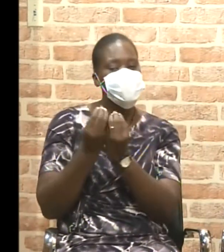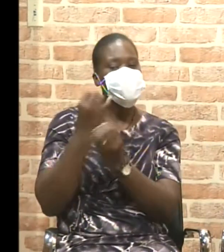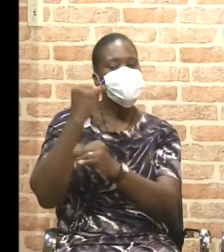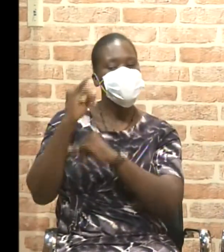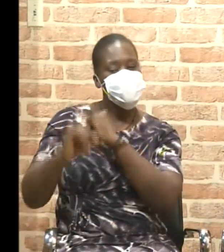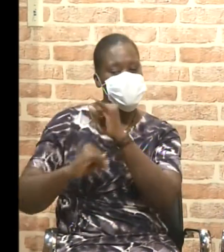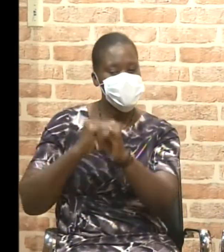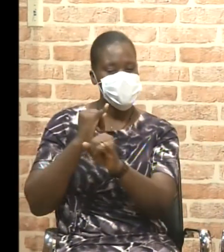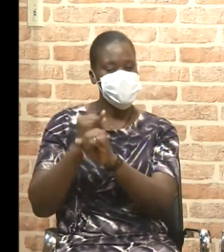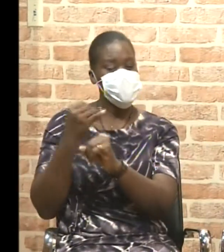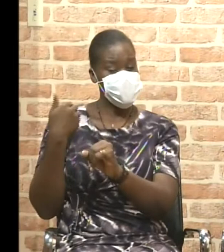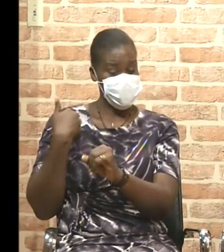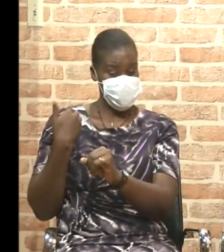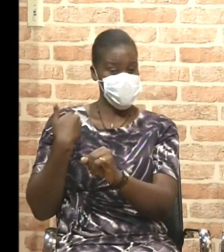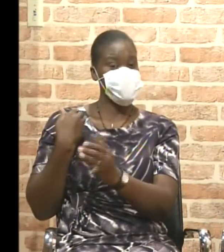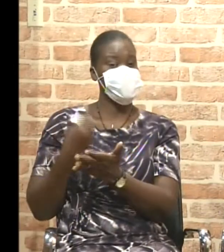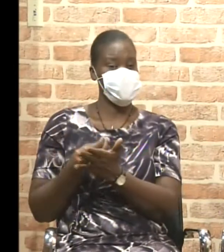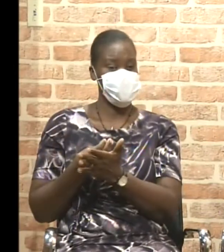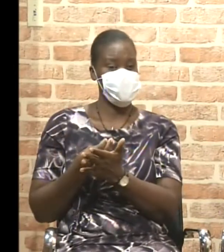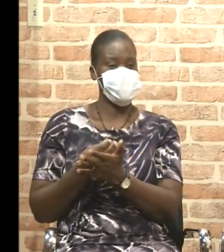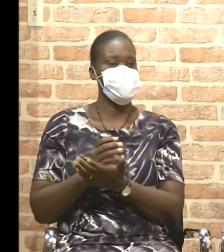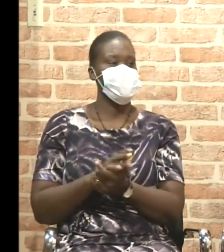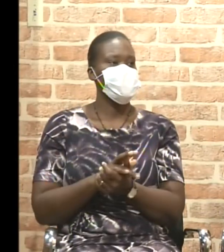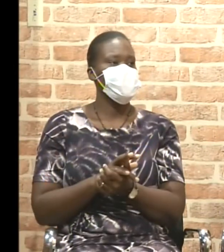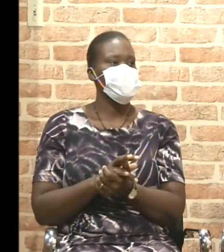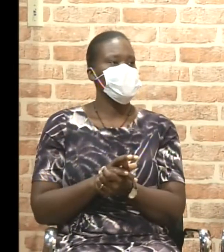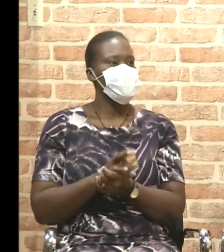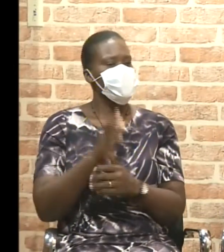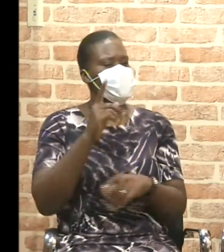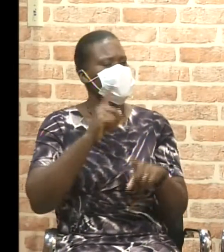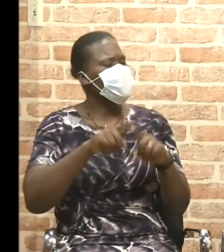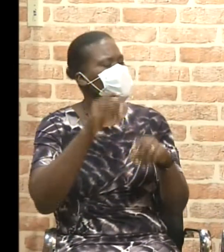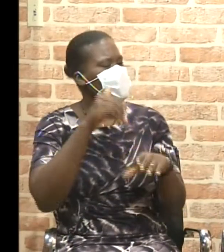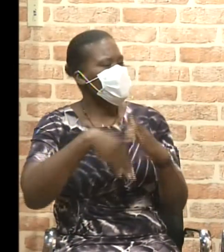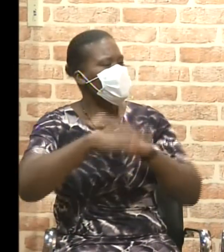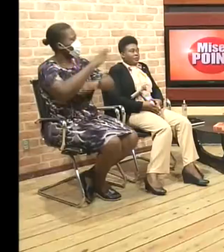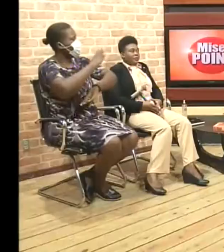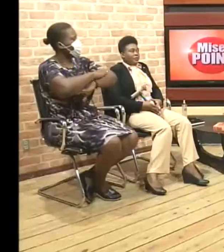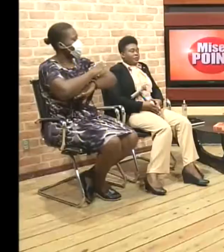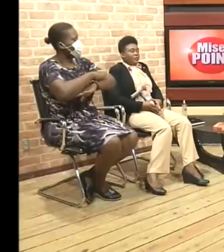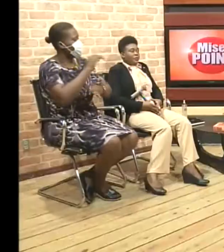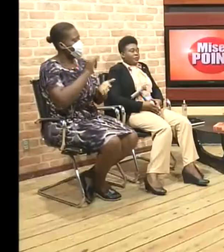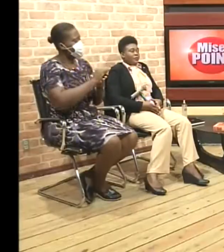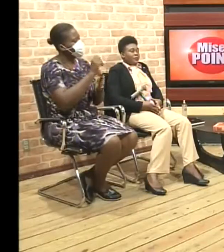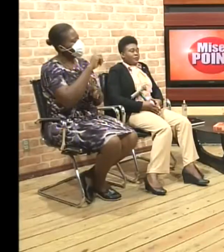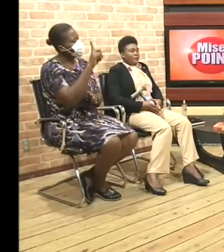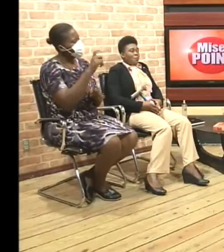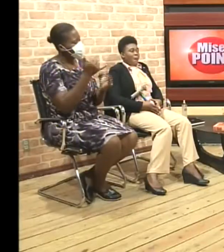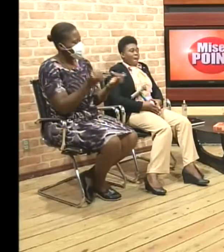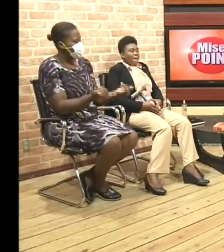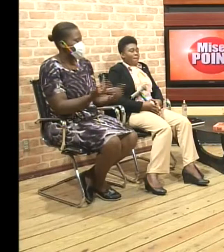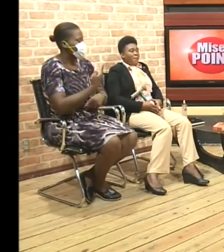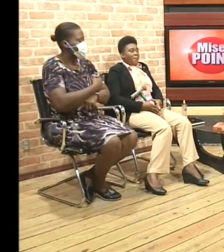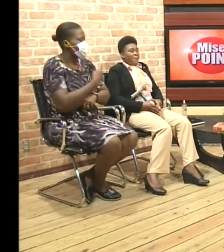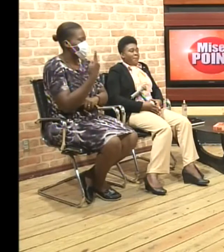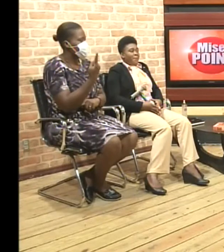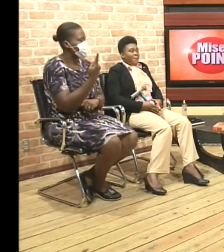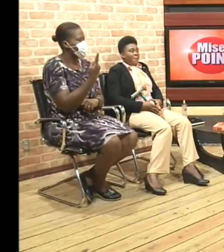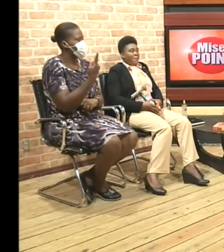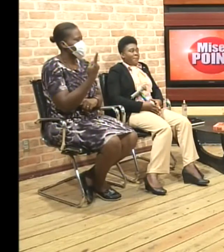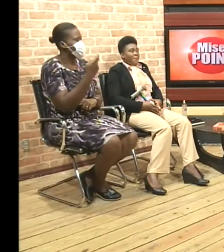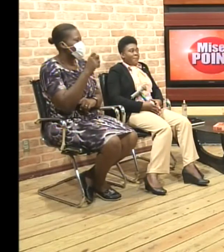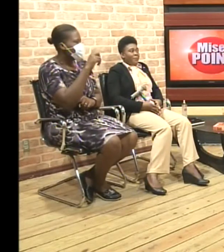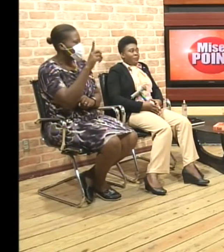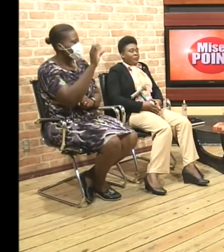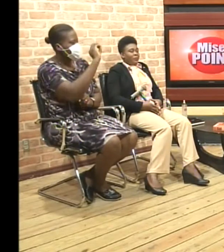que organisation lui-même les structurer dans bureau ça est-ce que je dis à nous gain à comment estimer bien évaluer